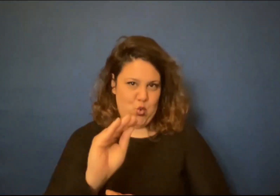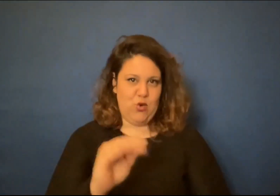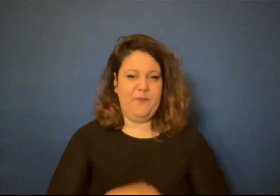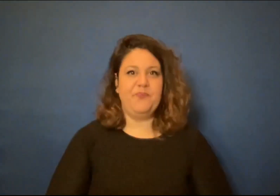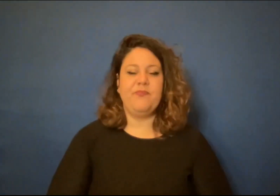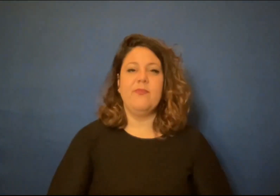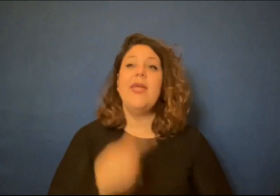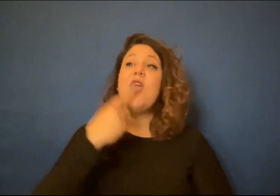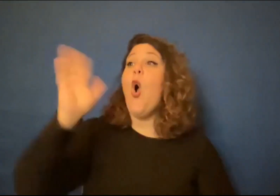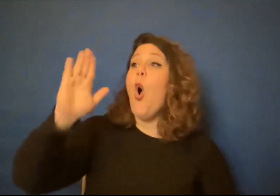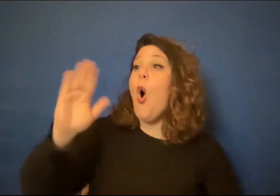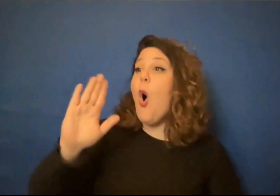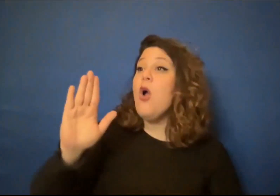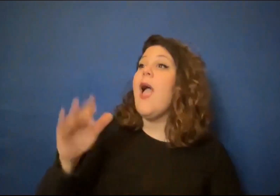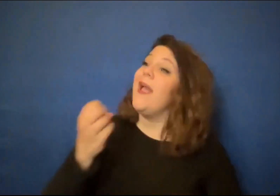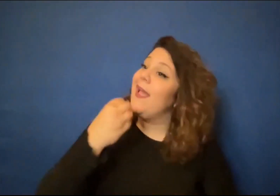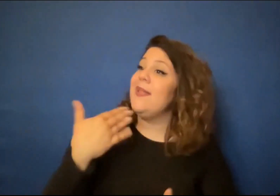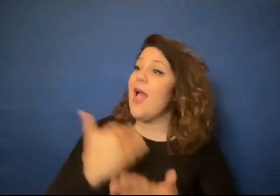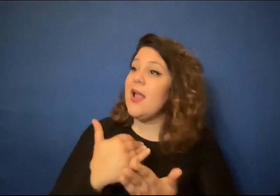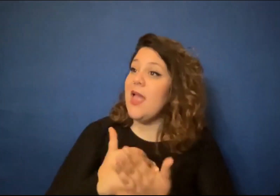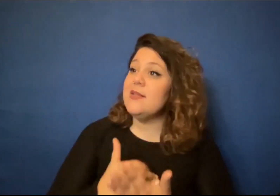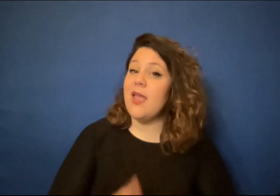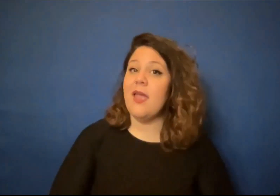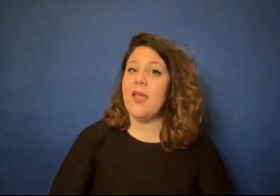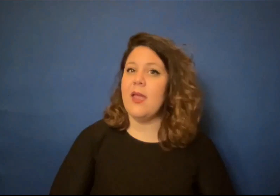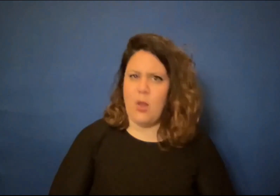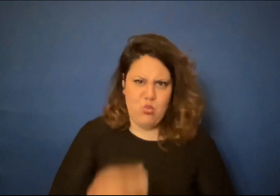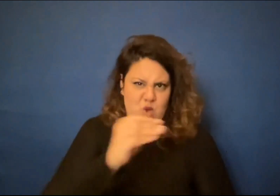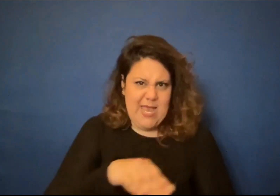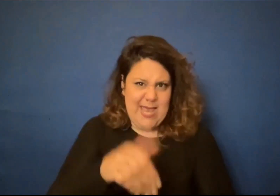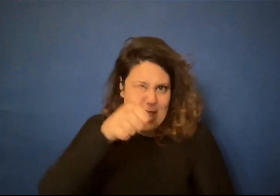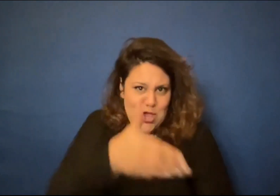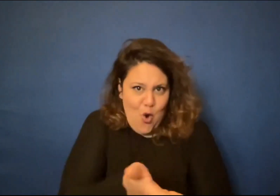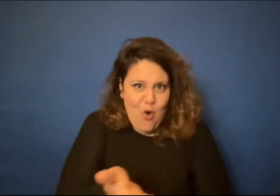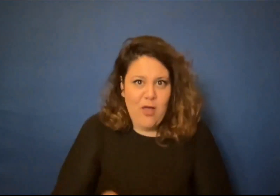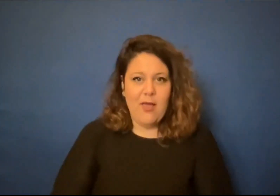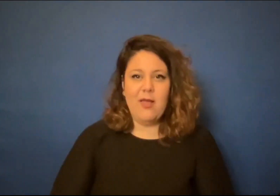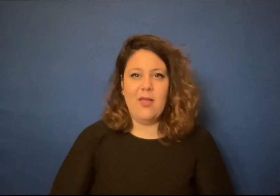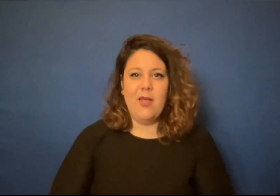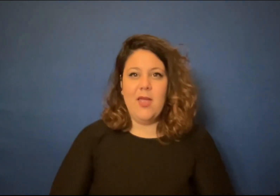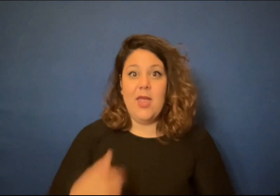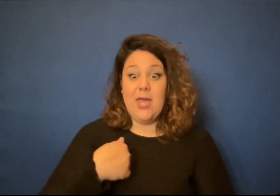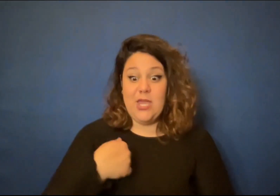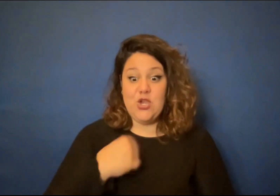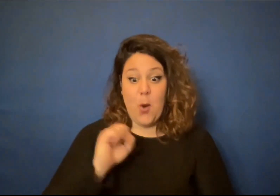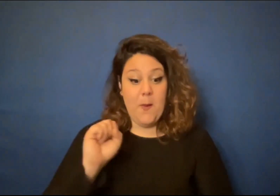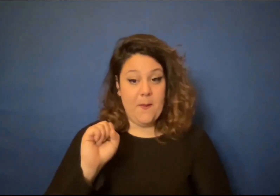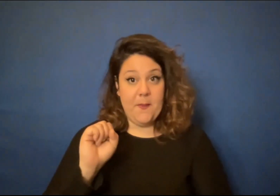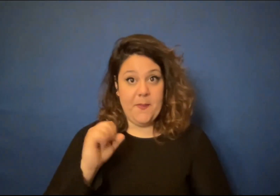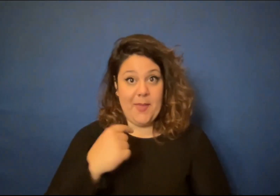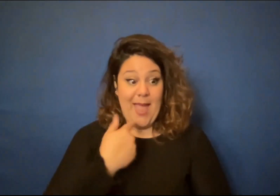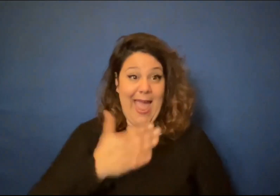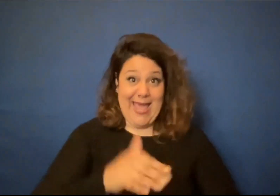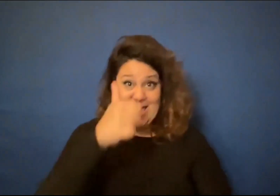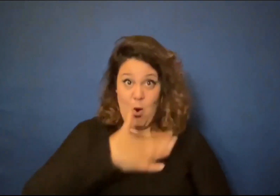hola Juanita, ¿qué tal se te ha dado la clase? Y era un niño. Entonces yo me di la vuelta y dije a mi hijo, ¿cómo se